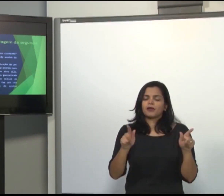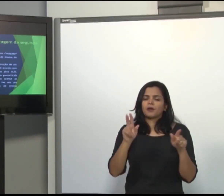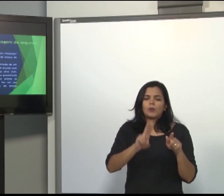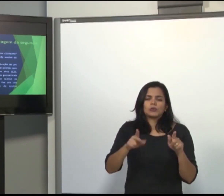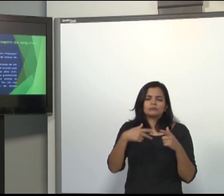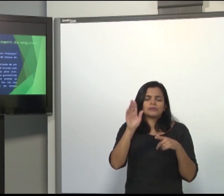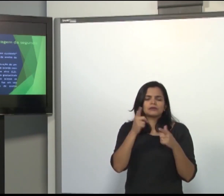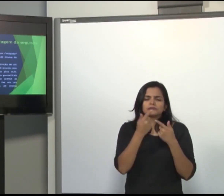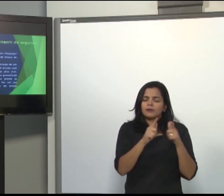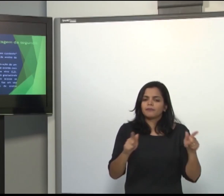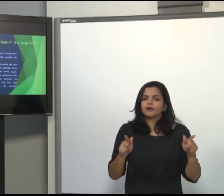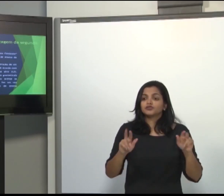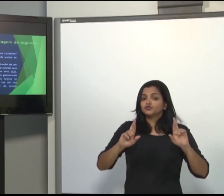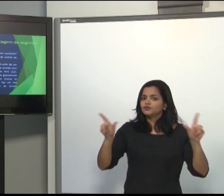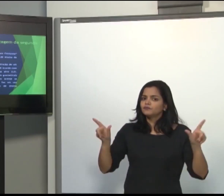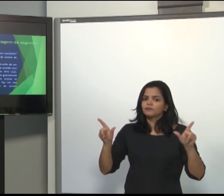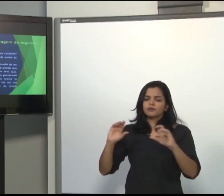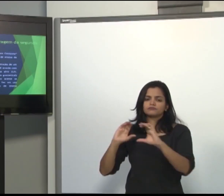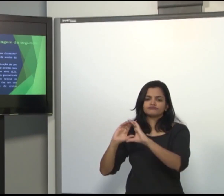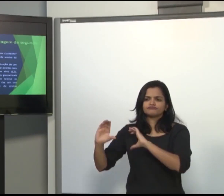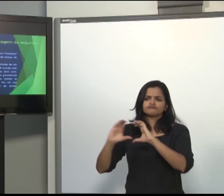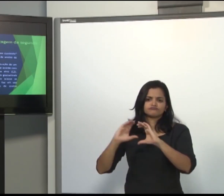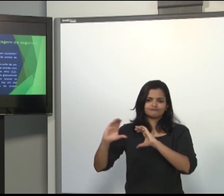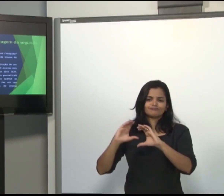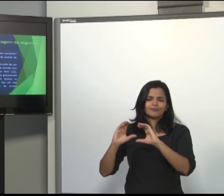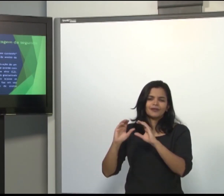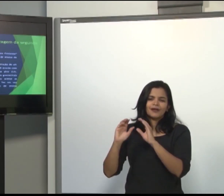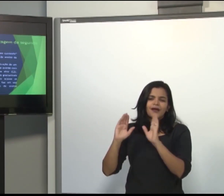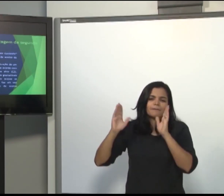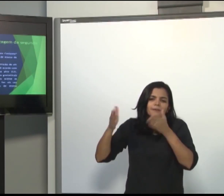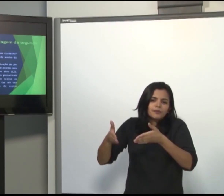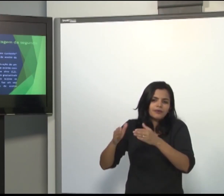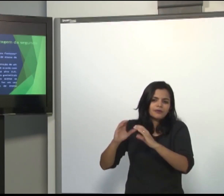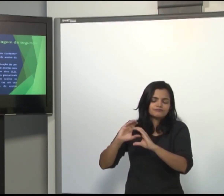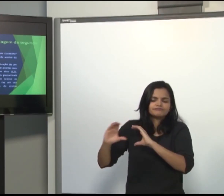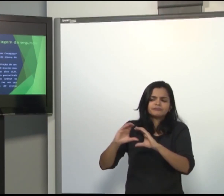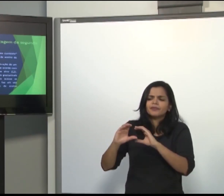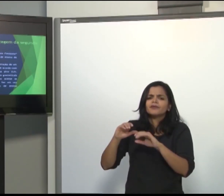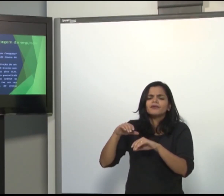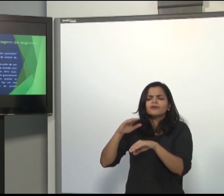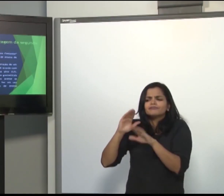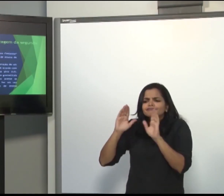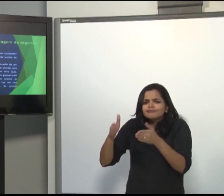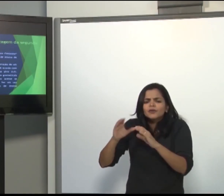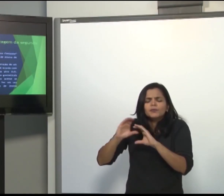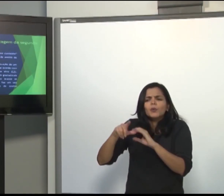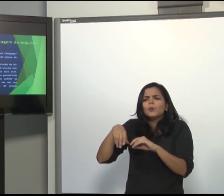Então, ali segue a gramática e é diferente da conversação, da